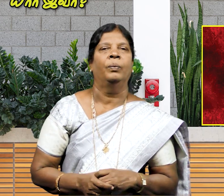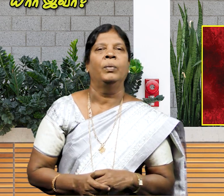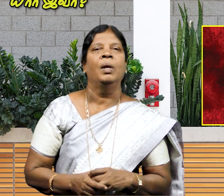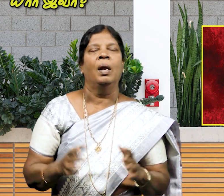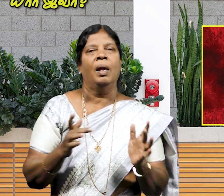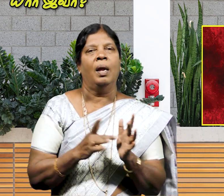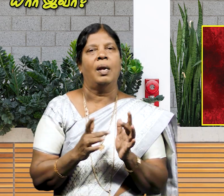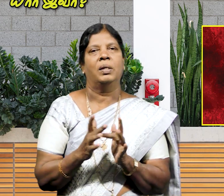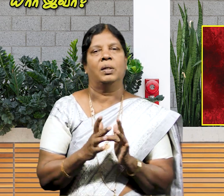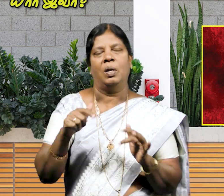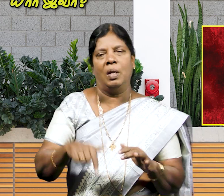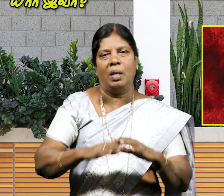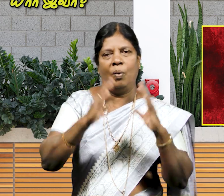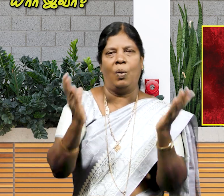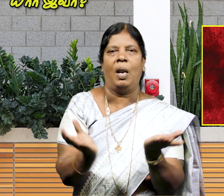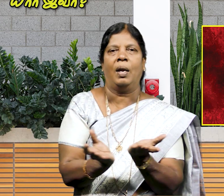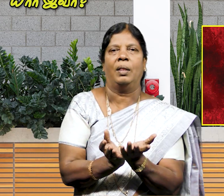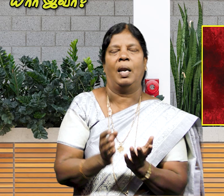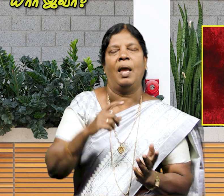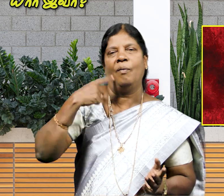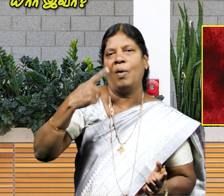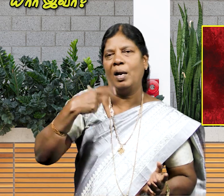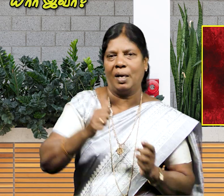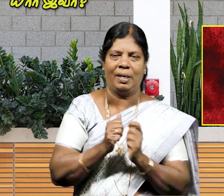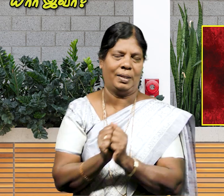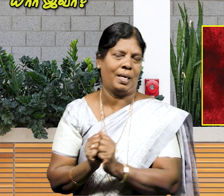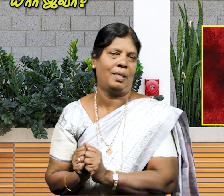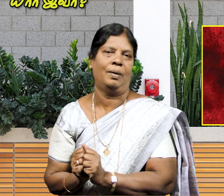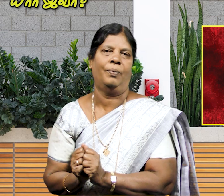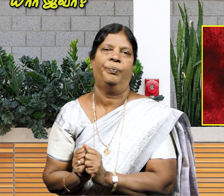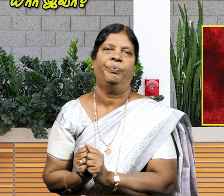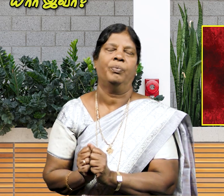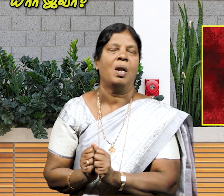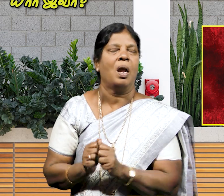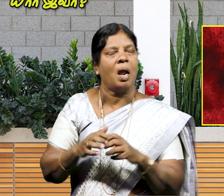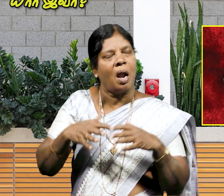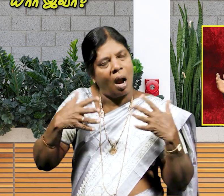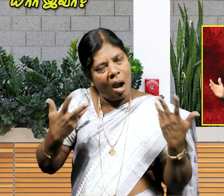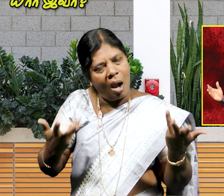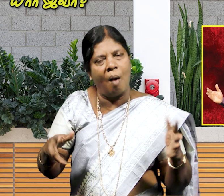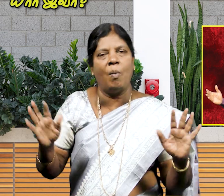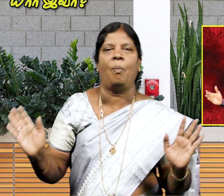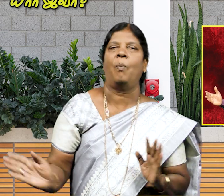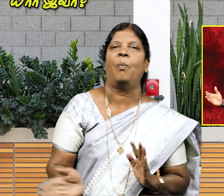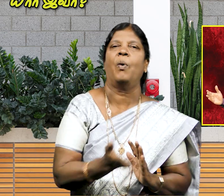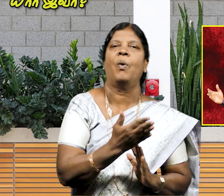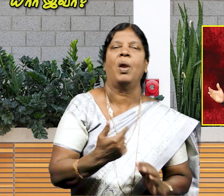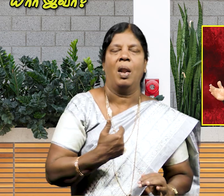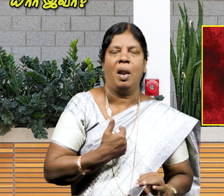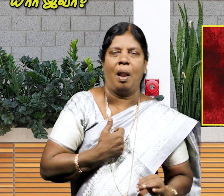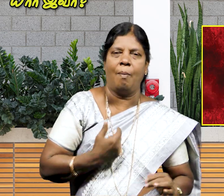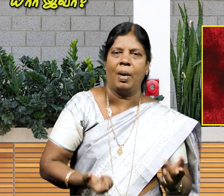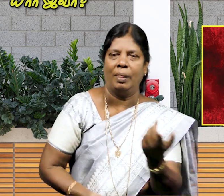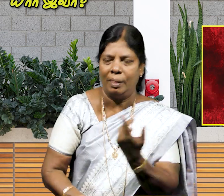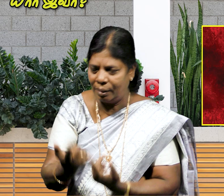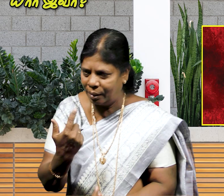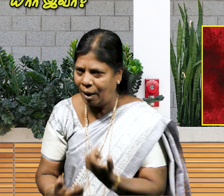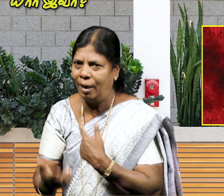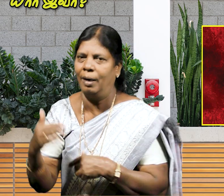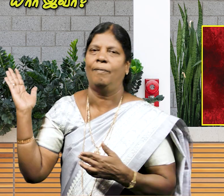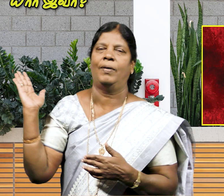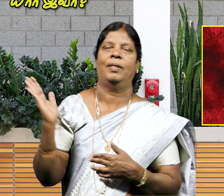தெரியுமா? இயேசு கிறிஸ்து பூமியிலே மனுஷனாய் வாழ்ந்தவர், காணாமல் போன ஆடுகளாகிய நம்மை